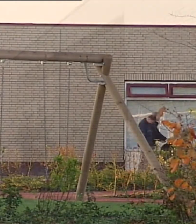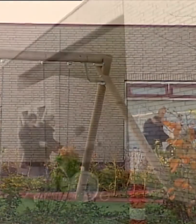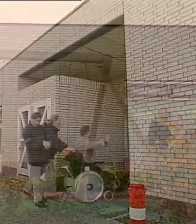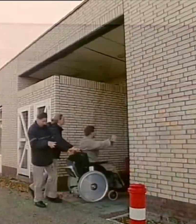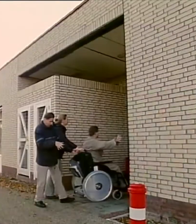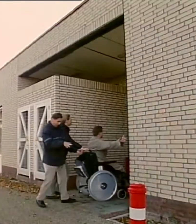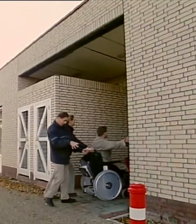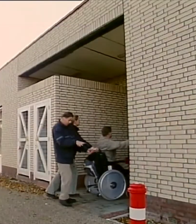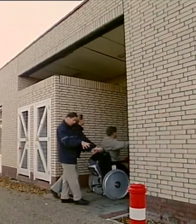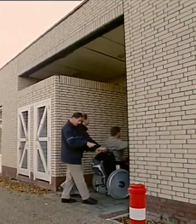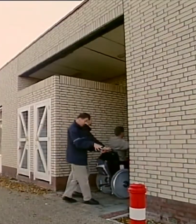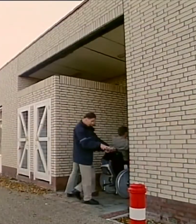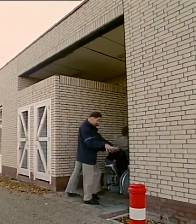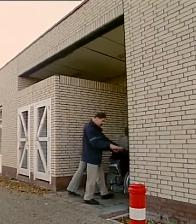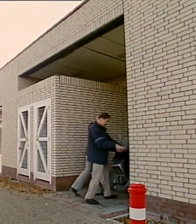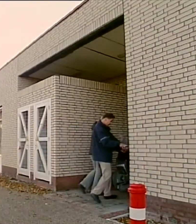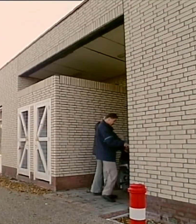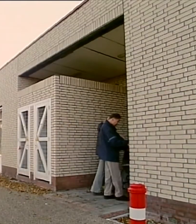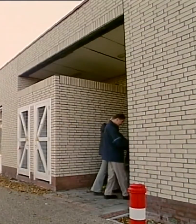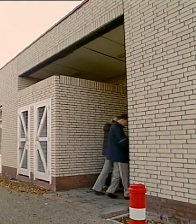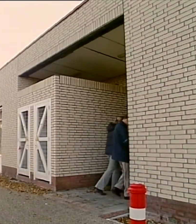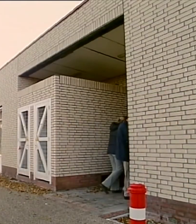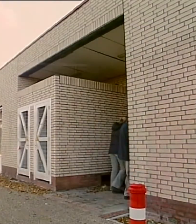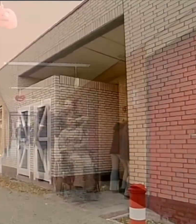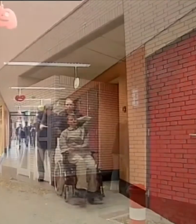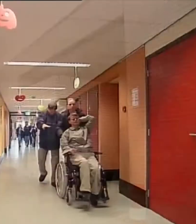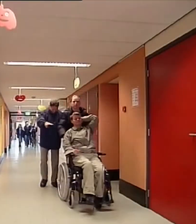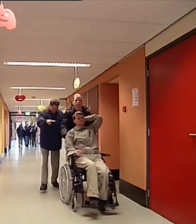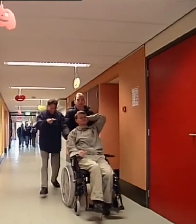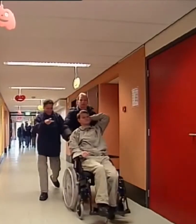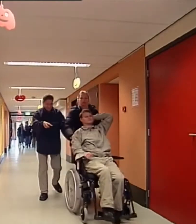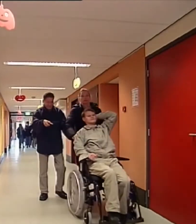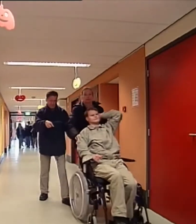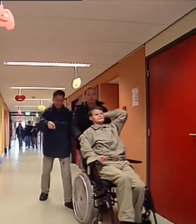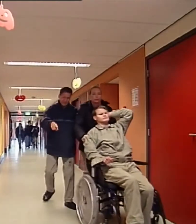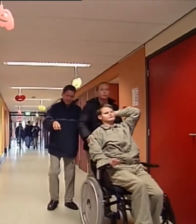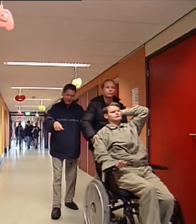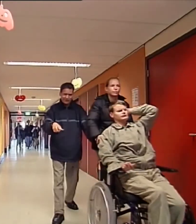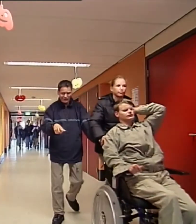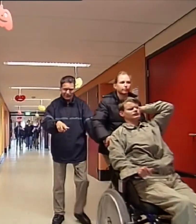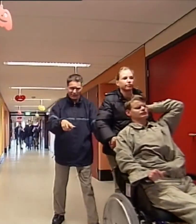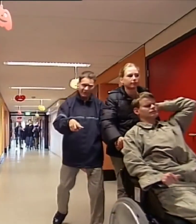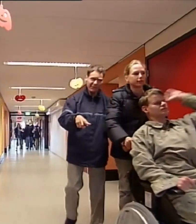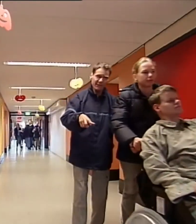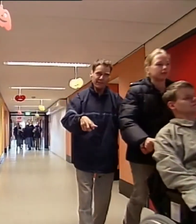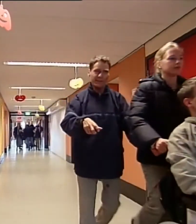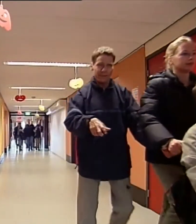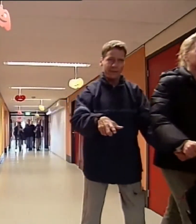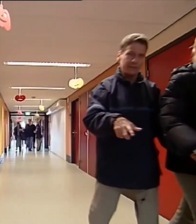begin, zeer terughoudend in. Ze reageren onmiddellijk als ze het gevoel krijgen dat ze van de ene onbekende omgeving in